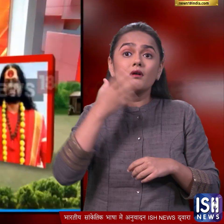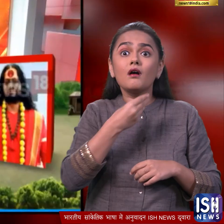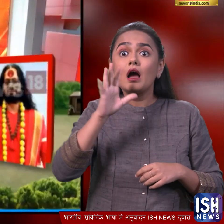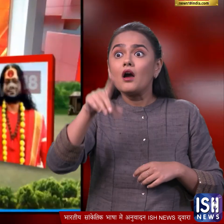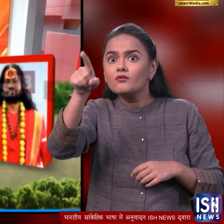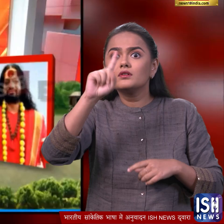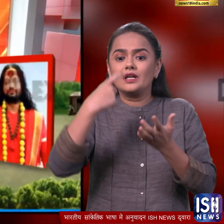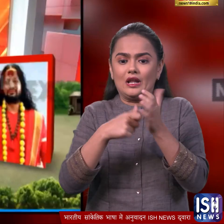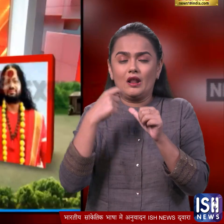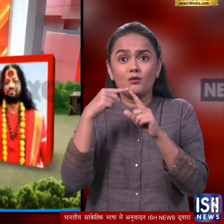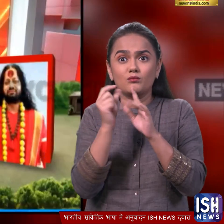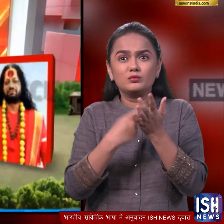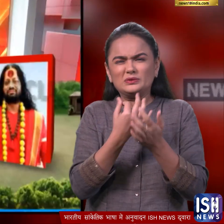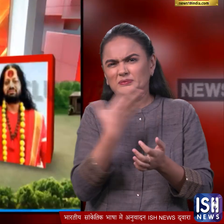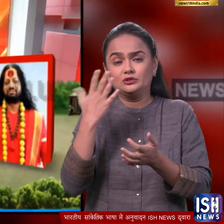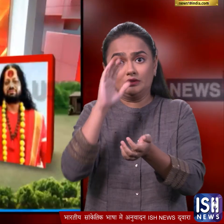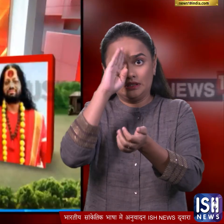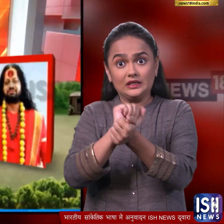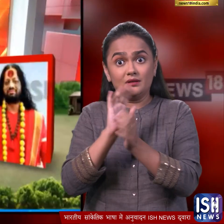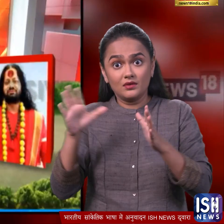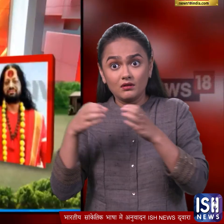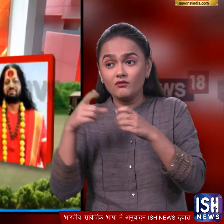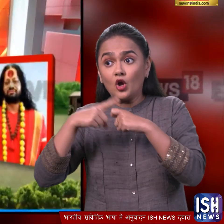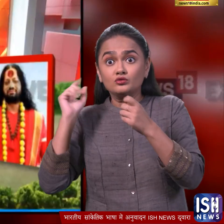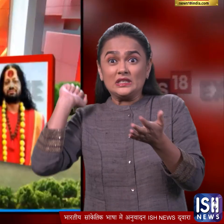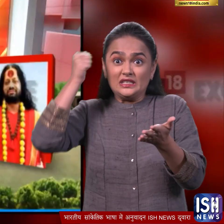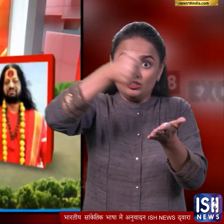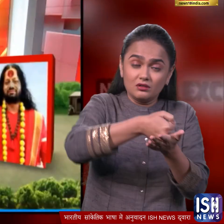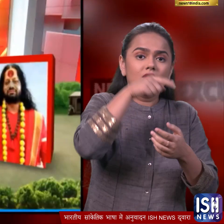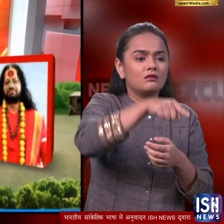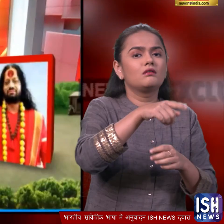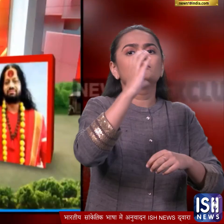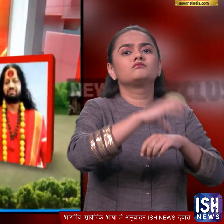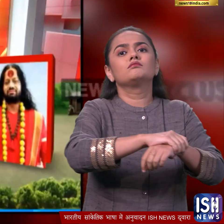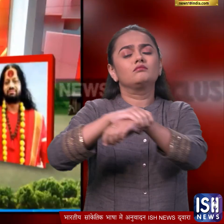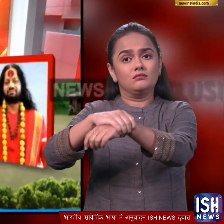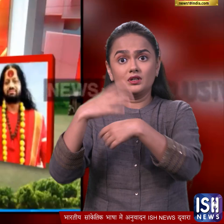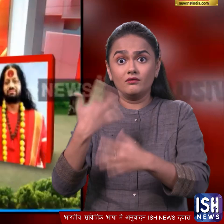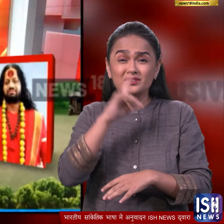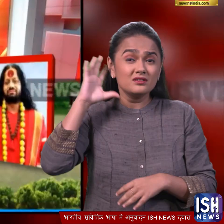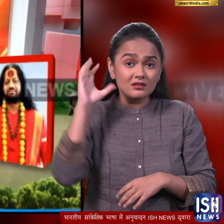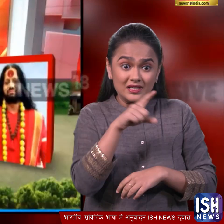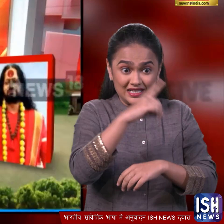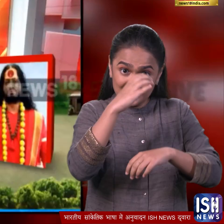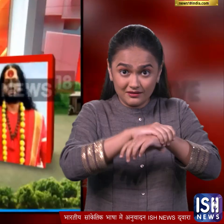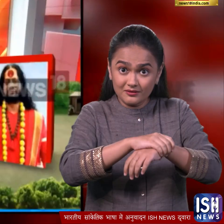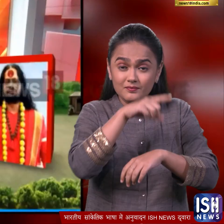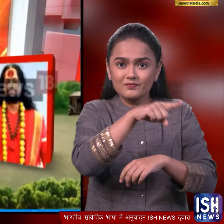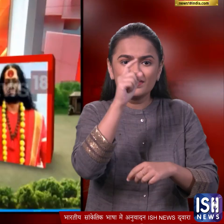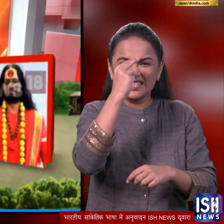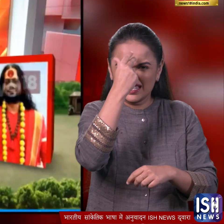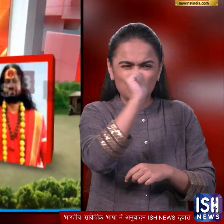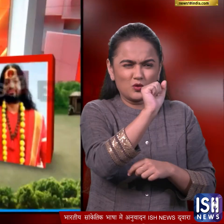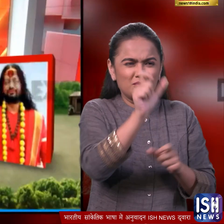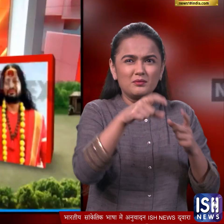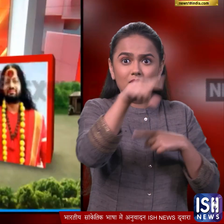बाद रायपुर पुलिस की स्पेशल टीम मध्य प्रदेश के खजुराहो पहुंची और वहां से उन्हें गिरफ्तार कर लिया। खबर है कि गिरफ्तारी के समय कालीचरण के